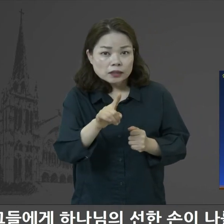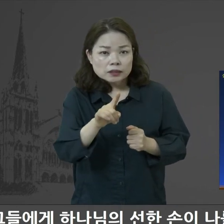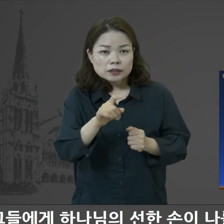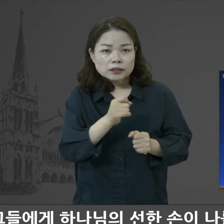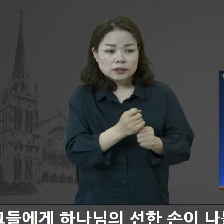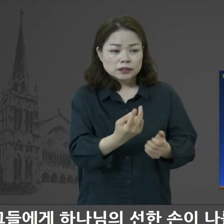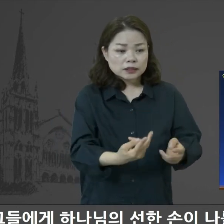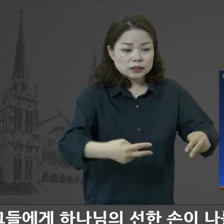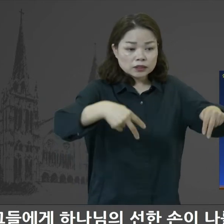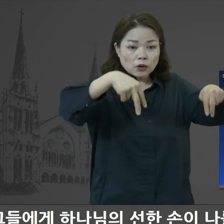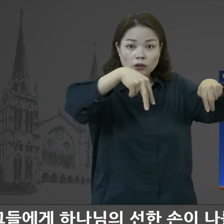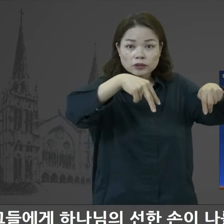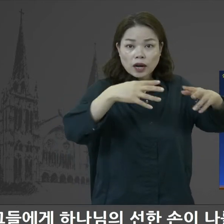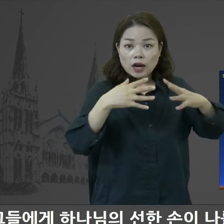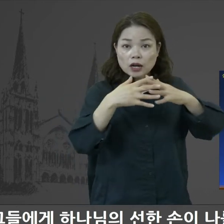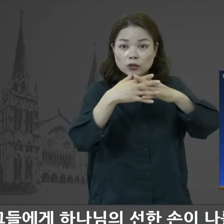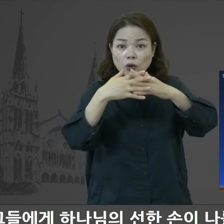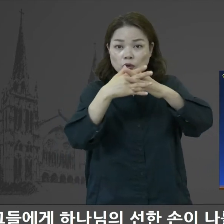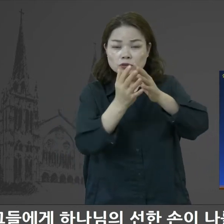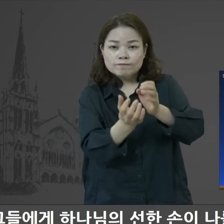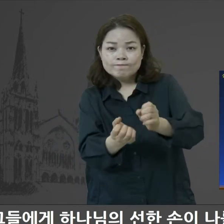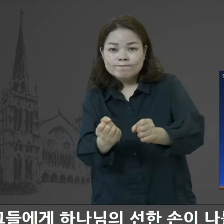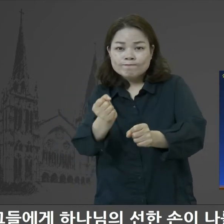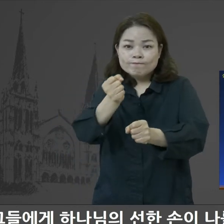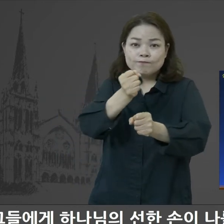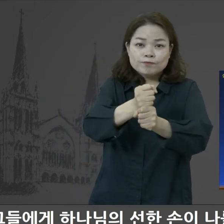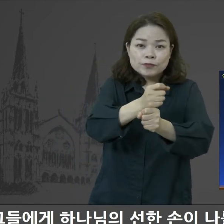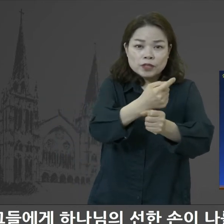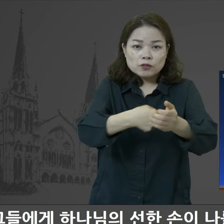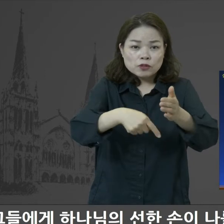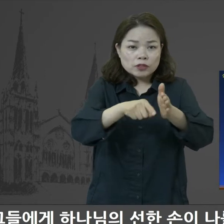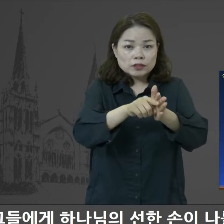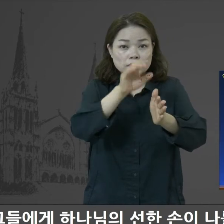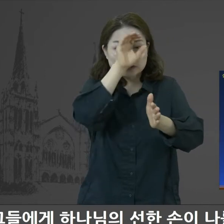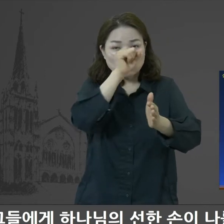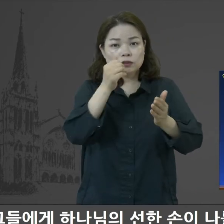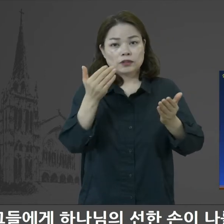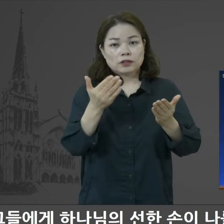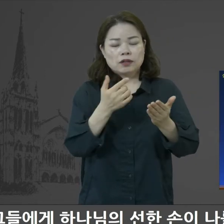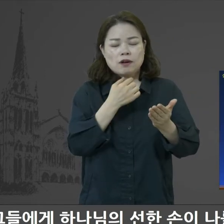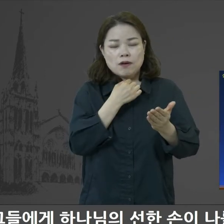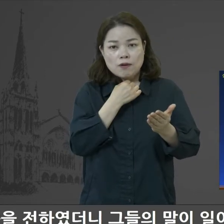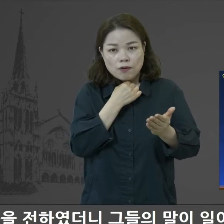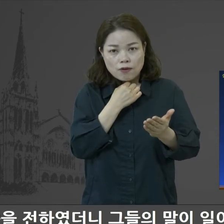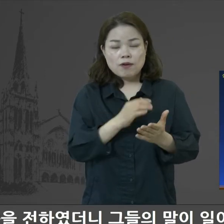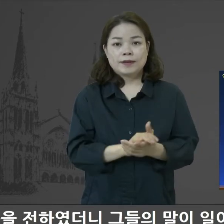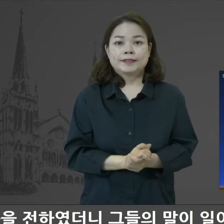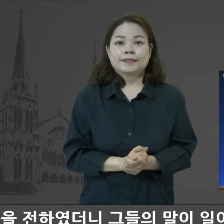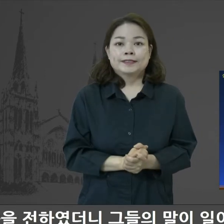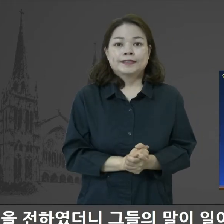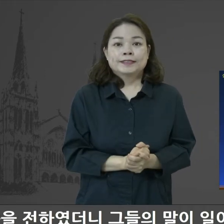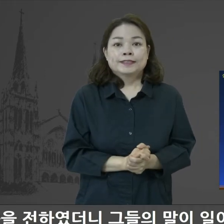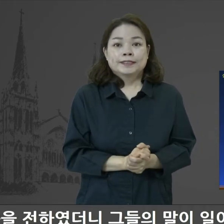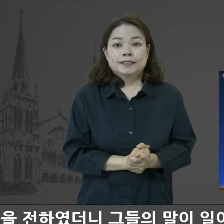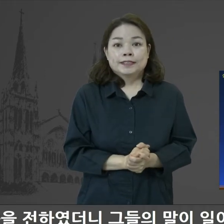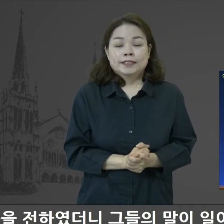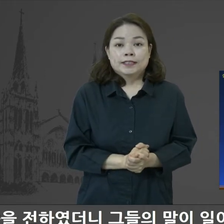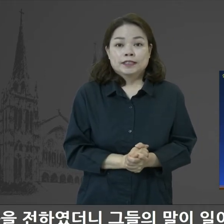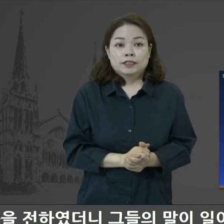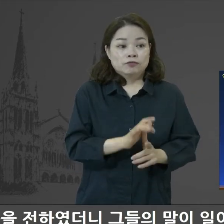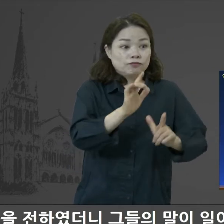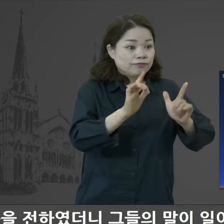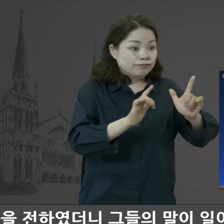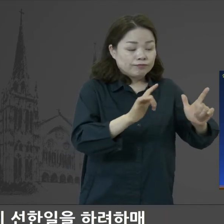일어나 건축하자 하고 모두 힘을 내어 이 선한 일을 하려 하매. 여러분, 이